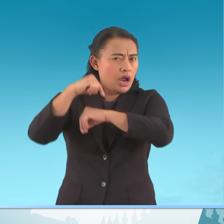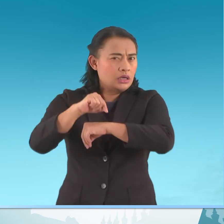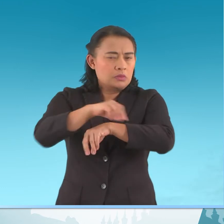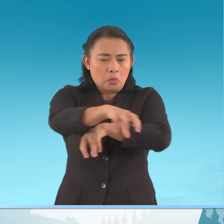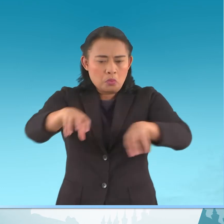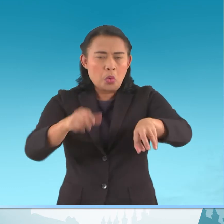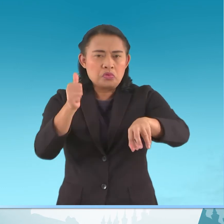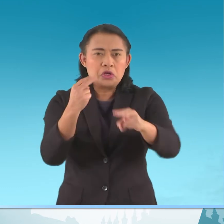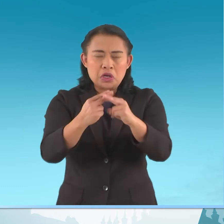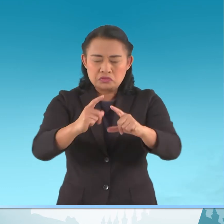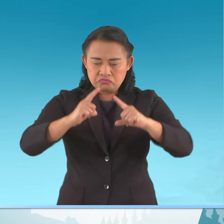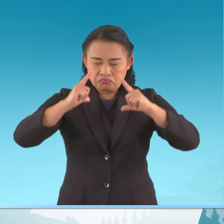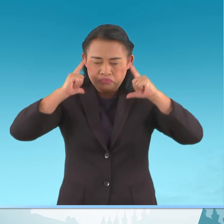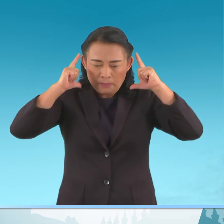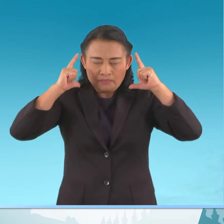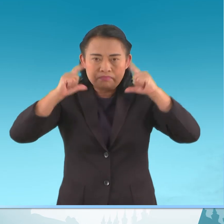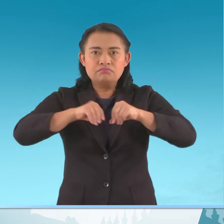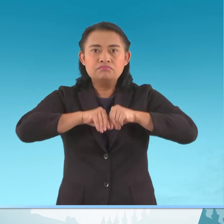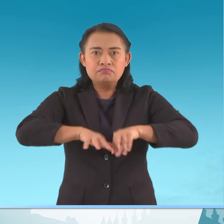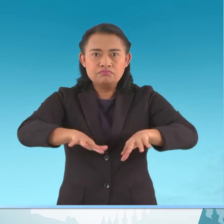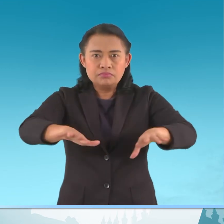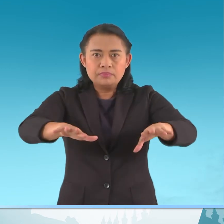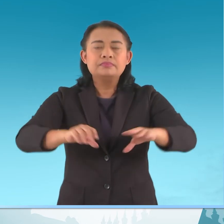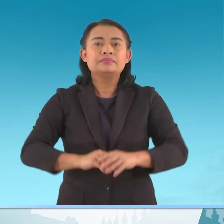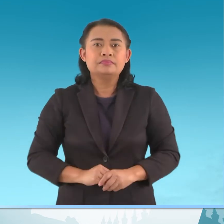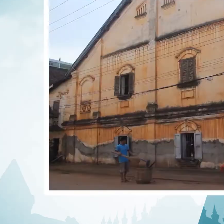ปูชนียสถานอันเรื่องชื่อนั่นเองครับอ่ะ